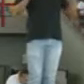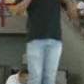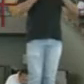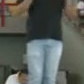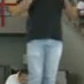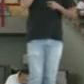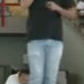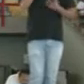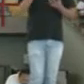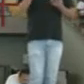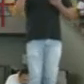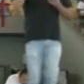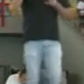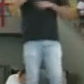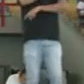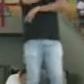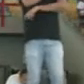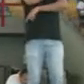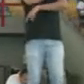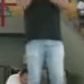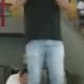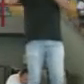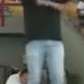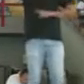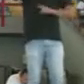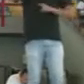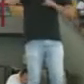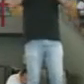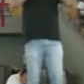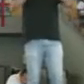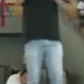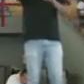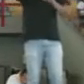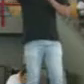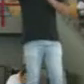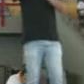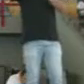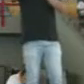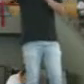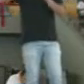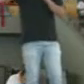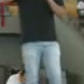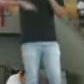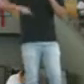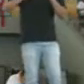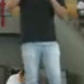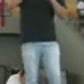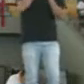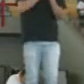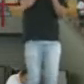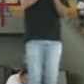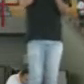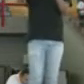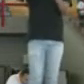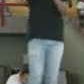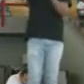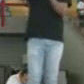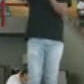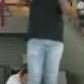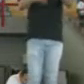será um aluno muito mais valorizado por quem corrige sua redação se você conseguir agregar ao